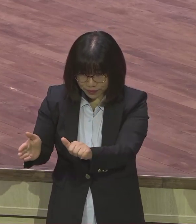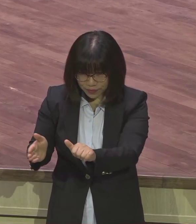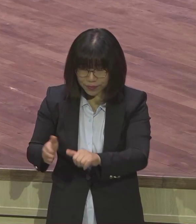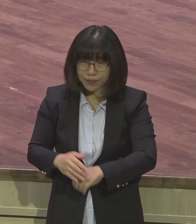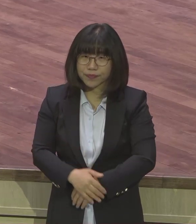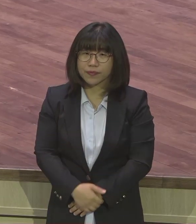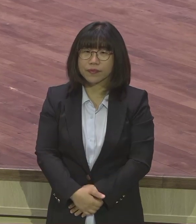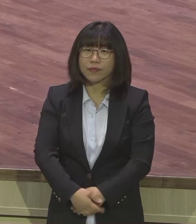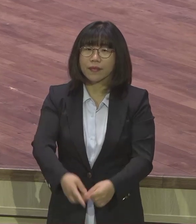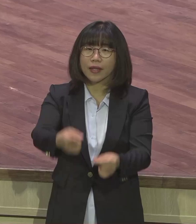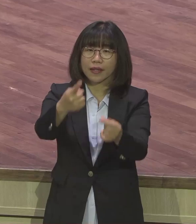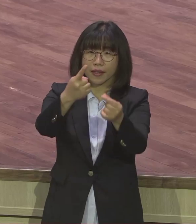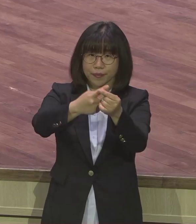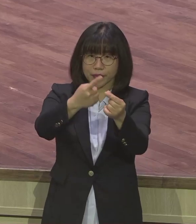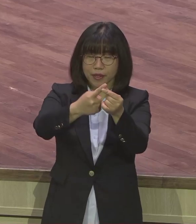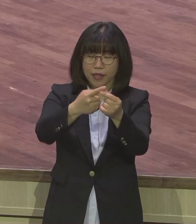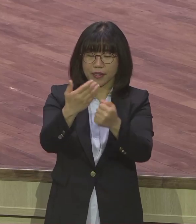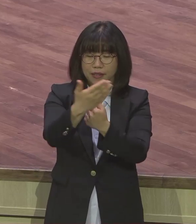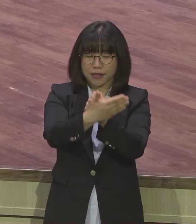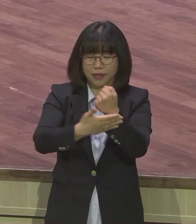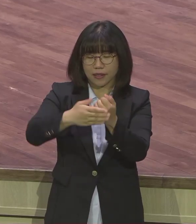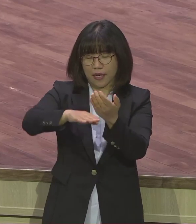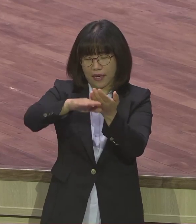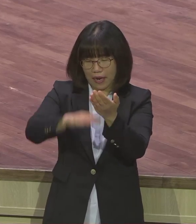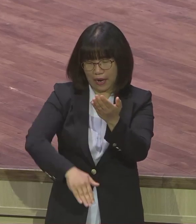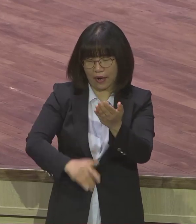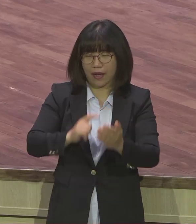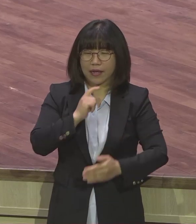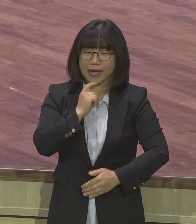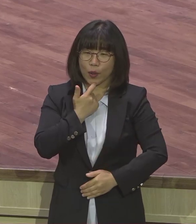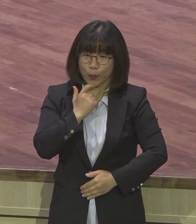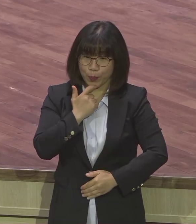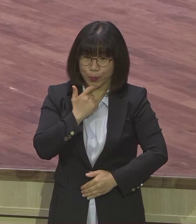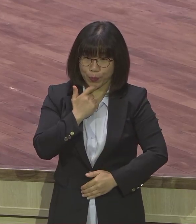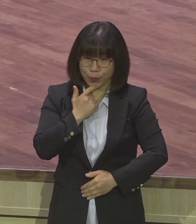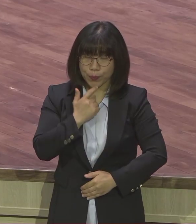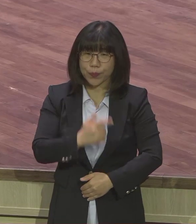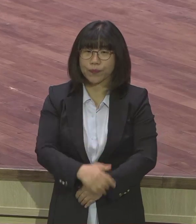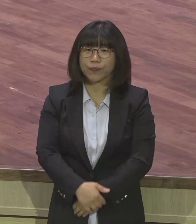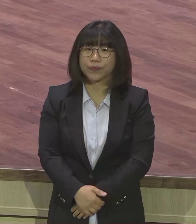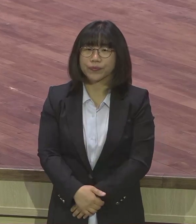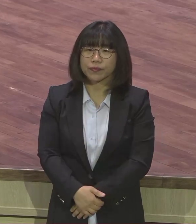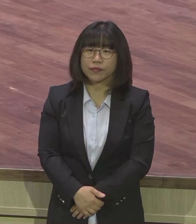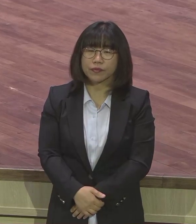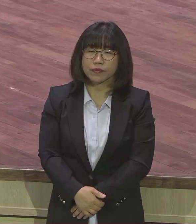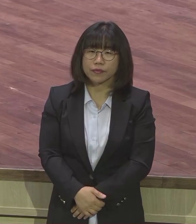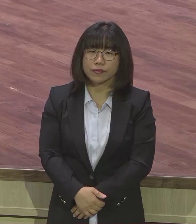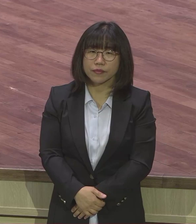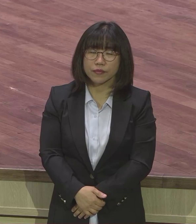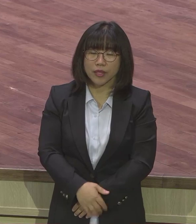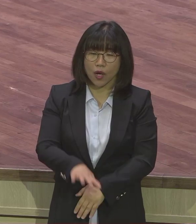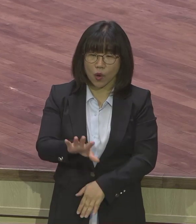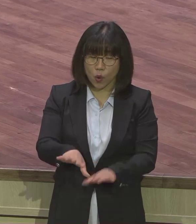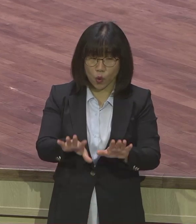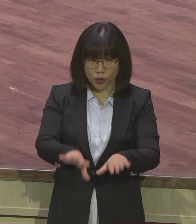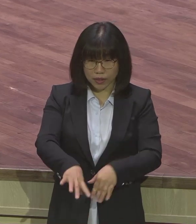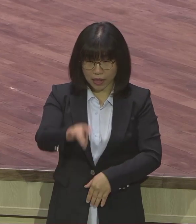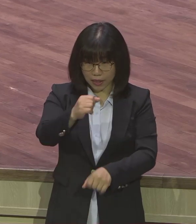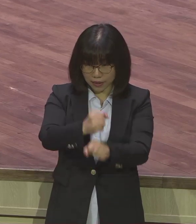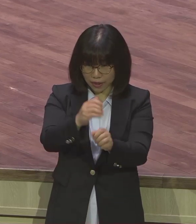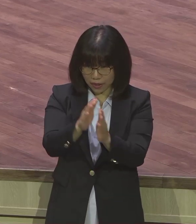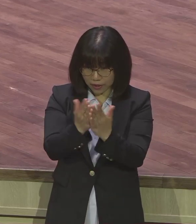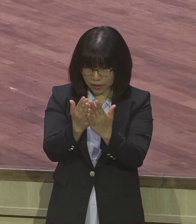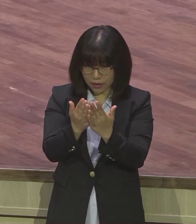축복합니다. 그럼 첫째로 은혜 아래에 있는 야곱입니다. 오늘 본문인 창세기 3장의 말씀은요, 창세기 12장에서